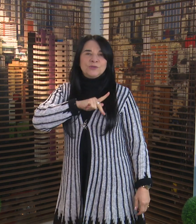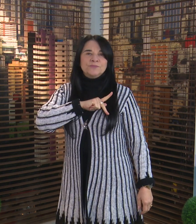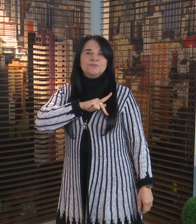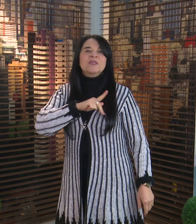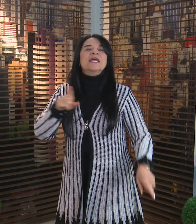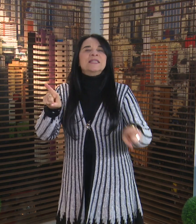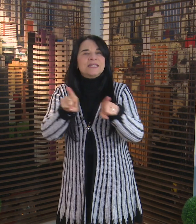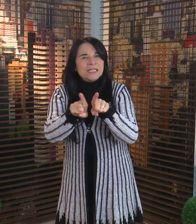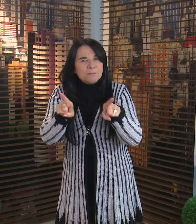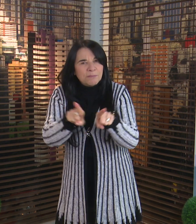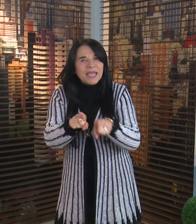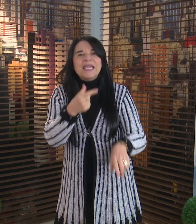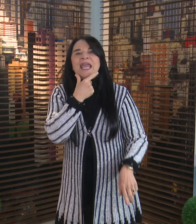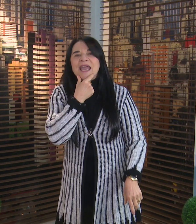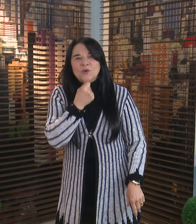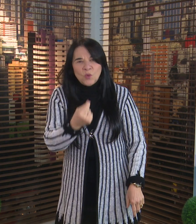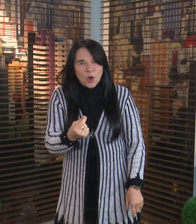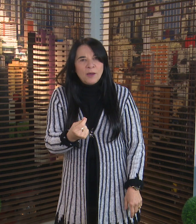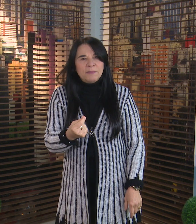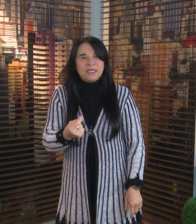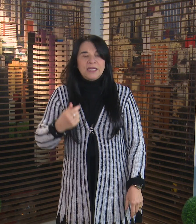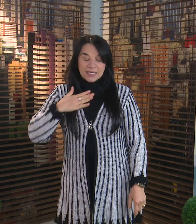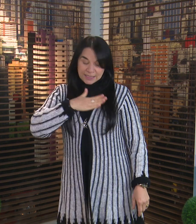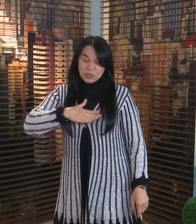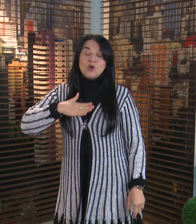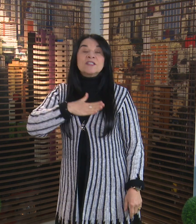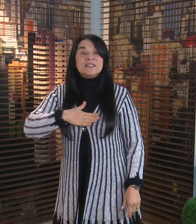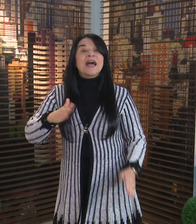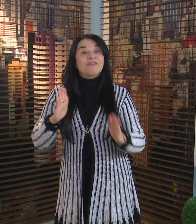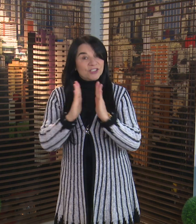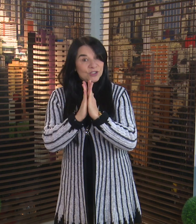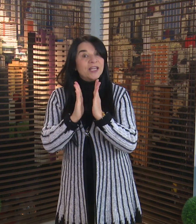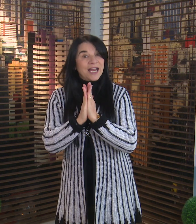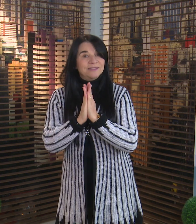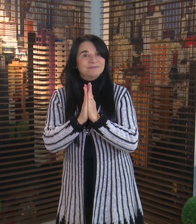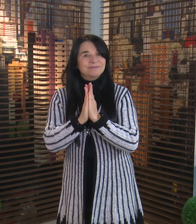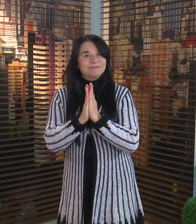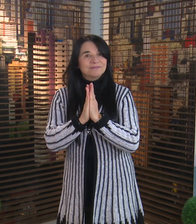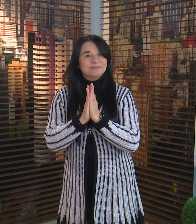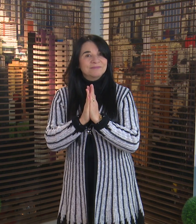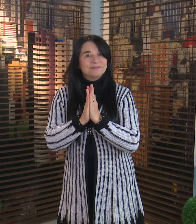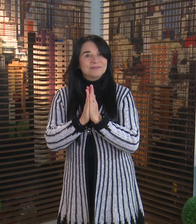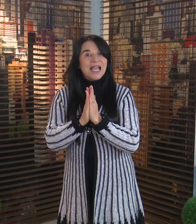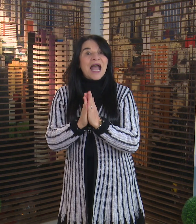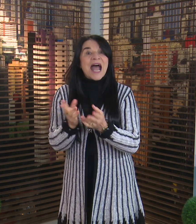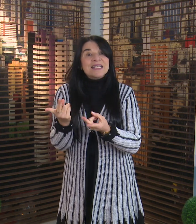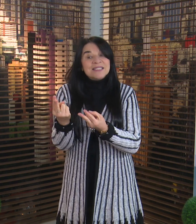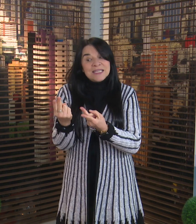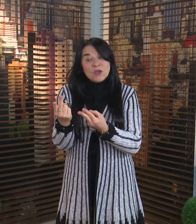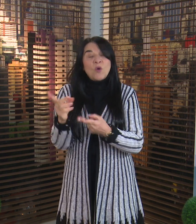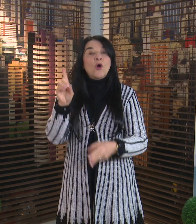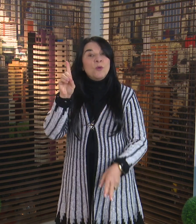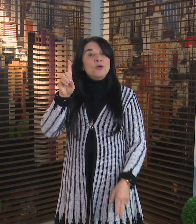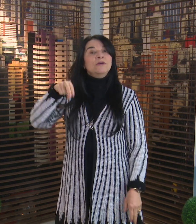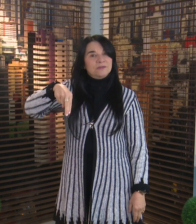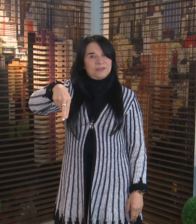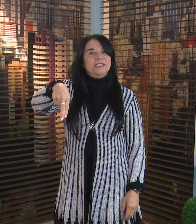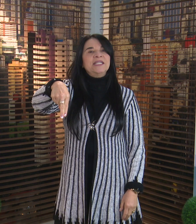Paulo também era um homem que gostava de orar, assim como